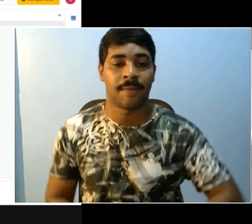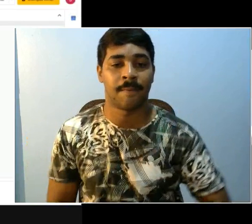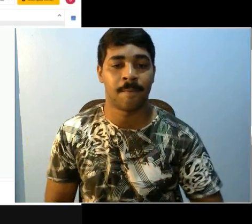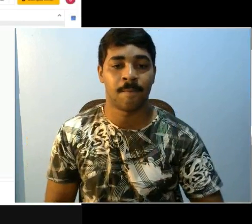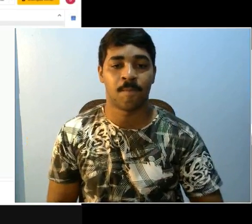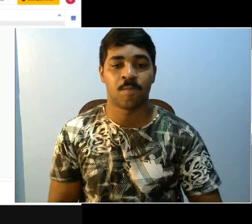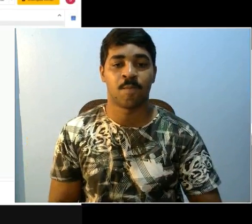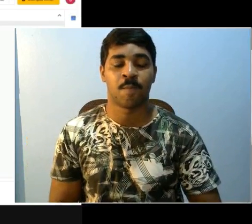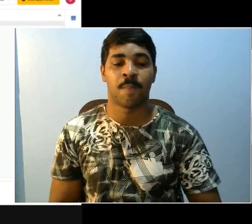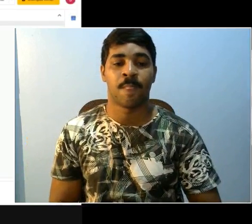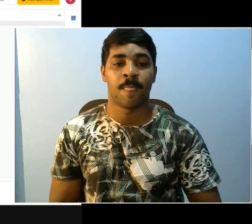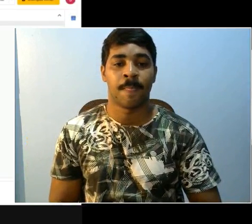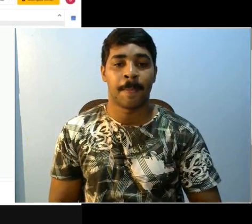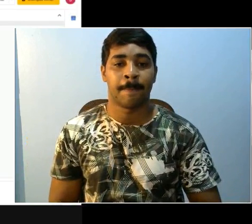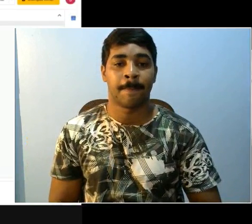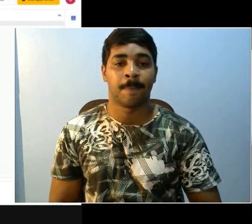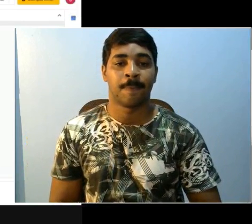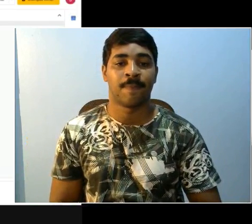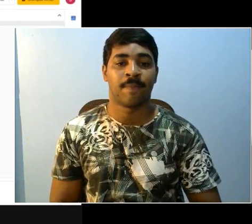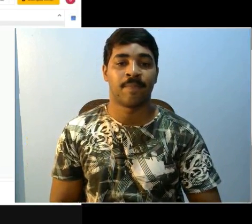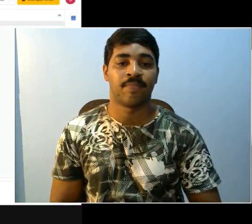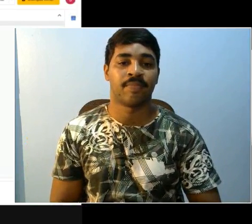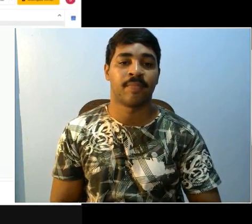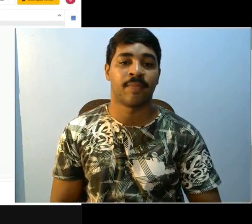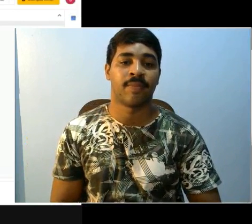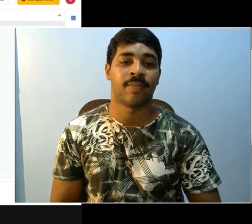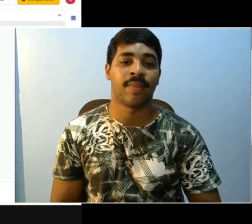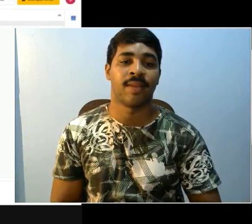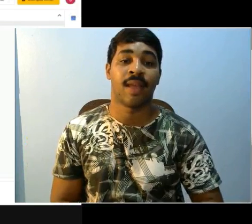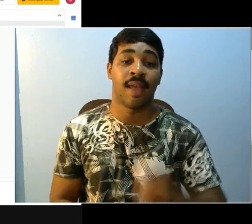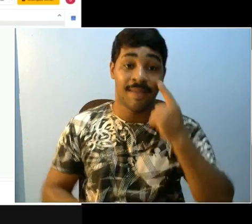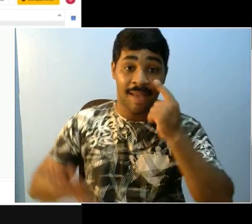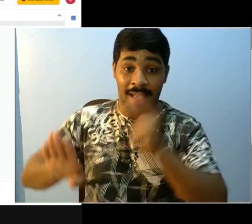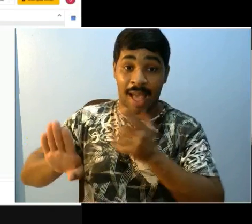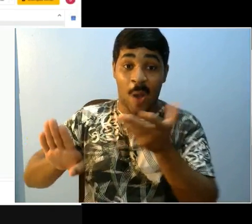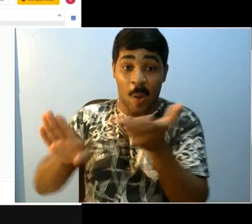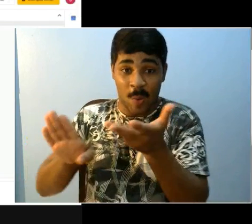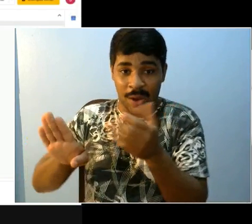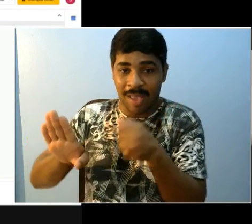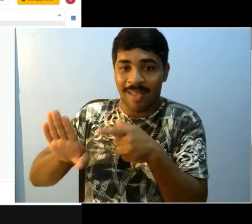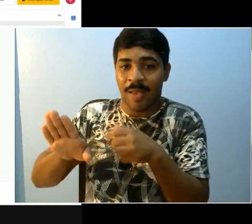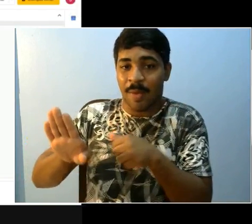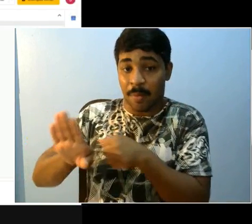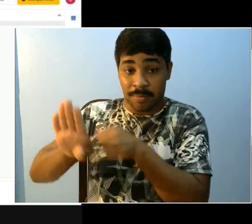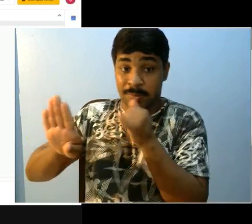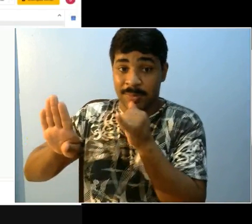Ah, aí não vai ser mais o atrito estático. Por quê?